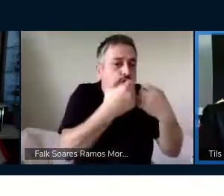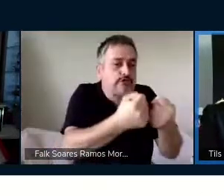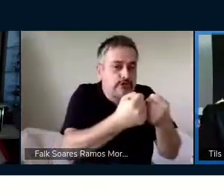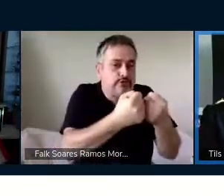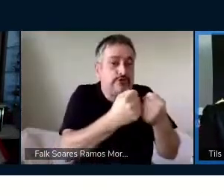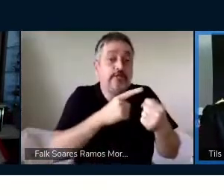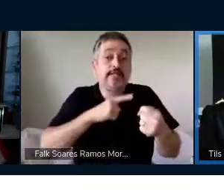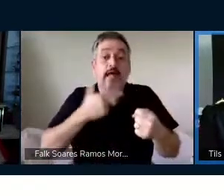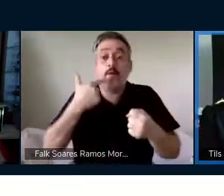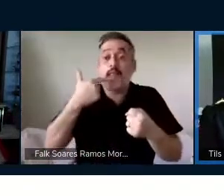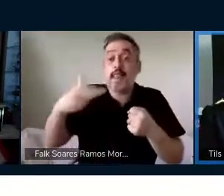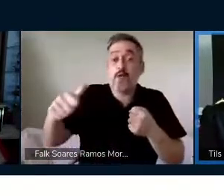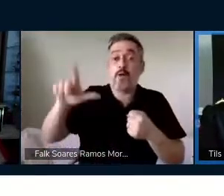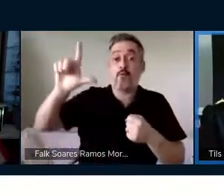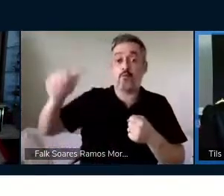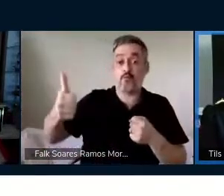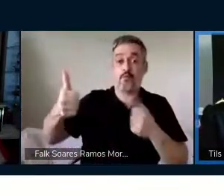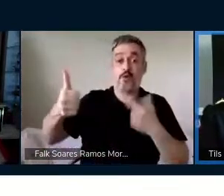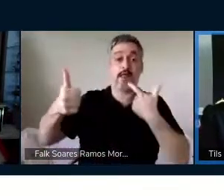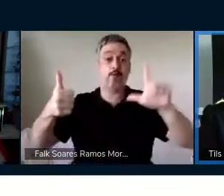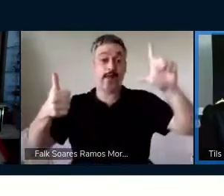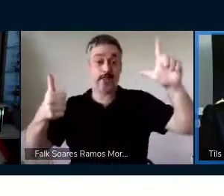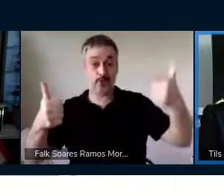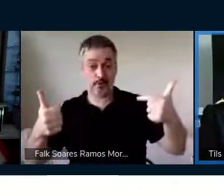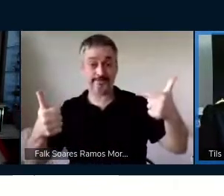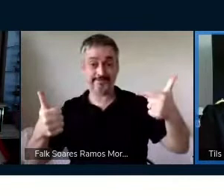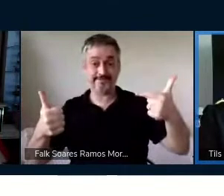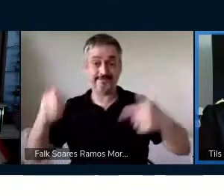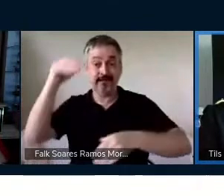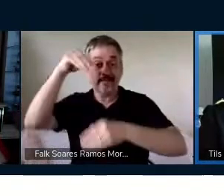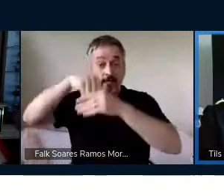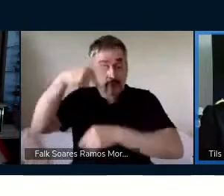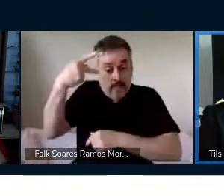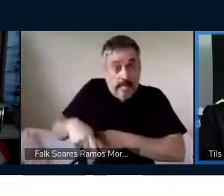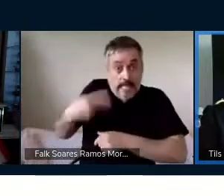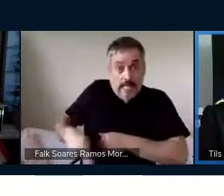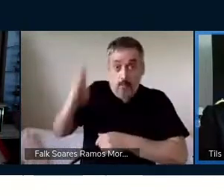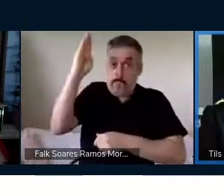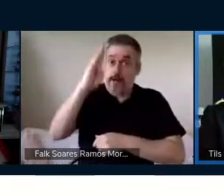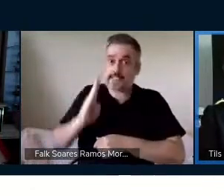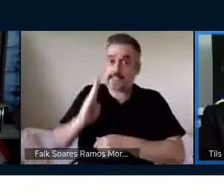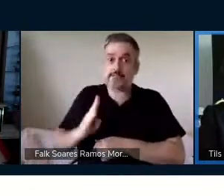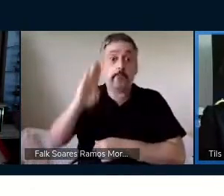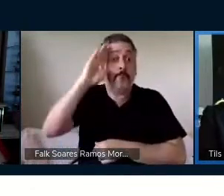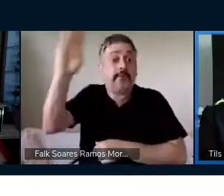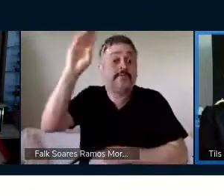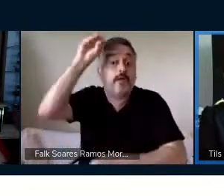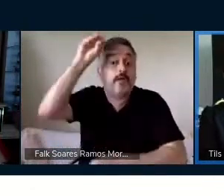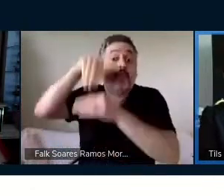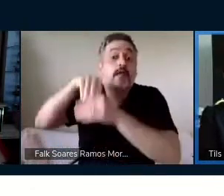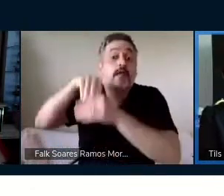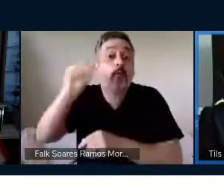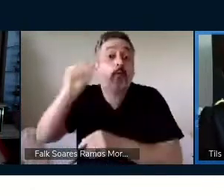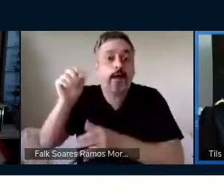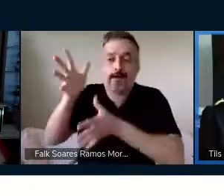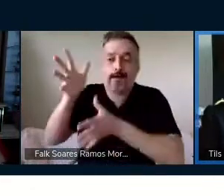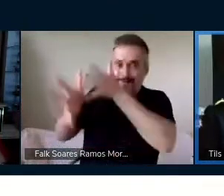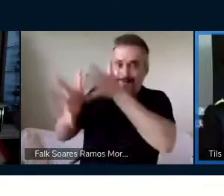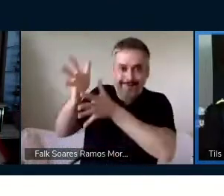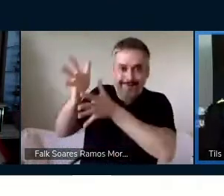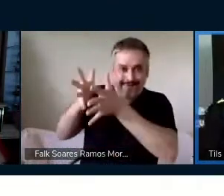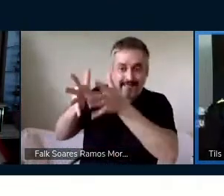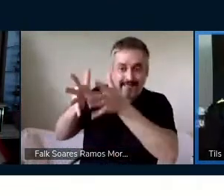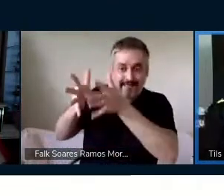explicações, fica clara a necessidade da criação de uma política linguística que englobe as duas línguas, no caso do Brasil, a LSB e a